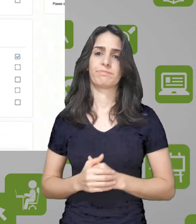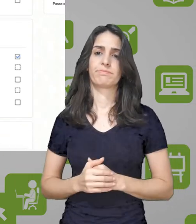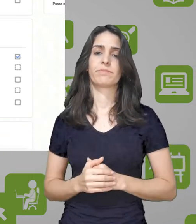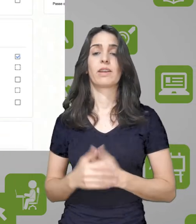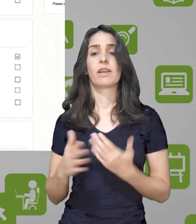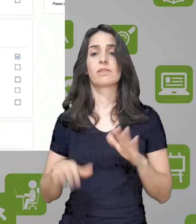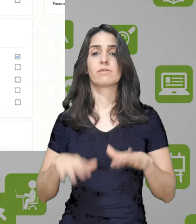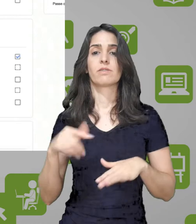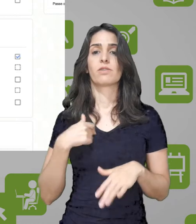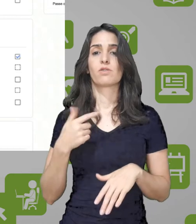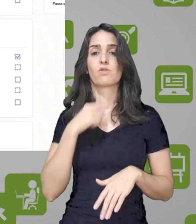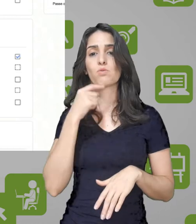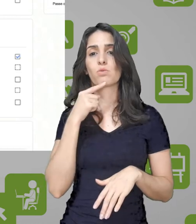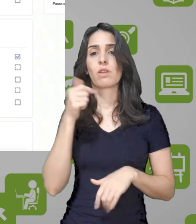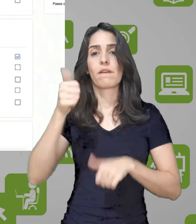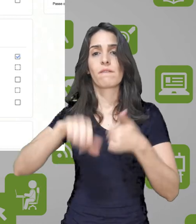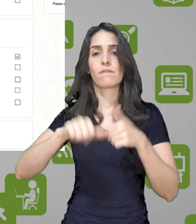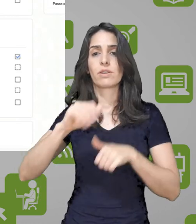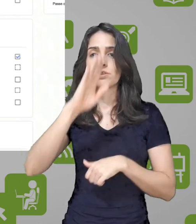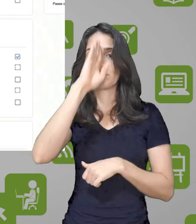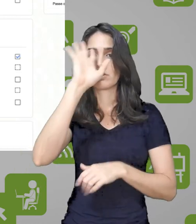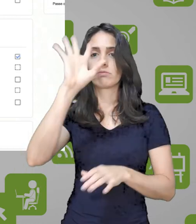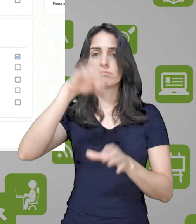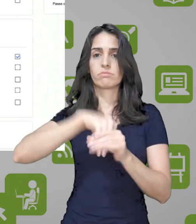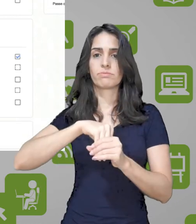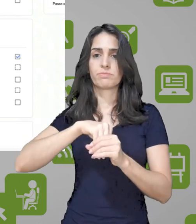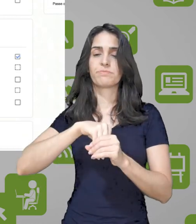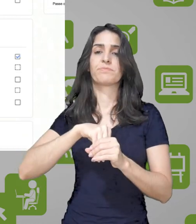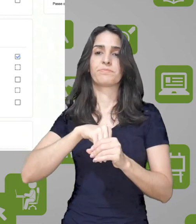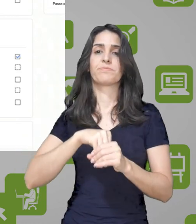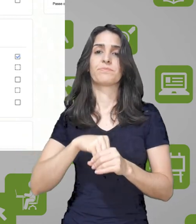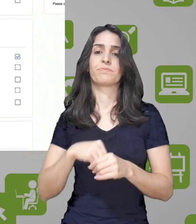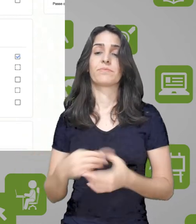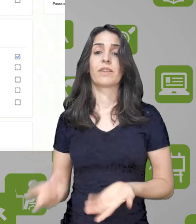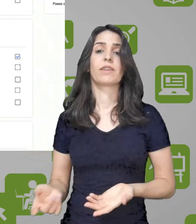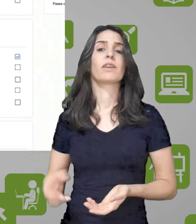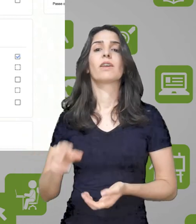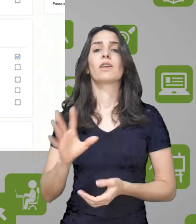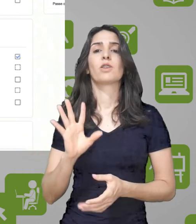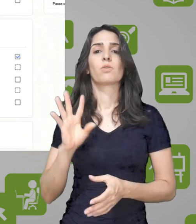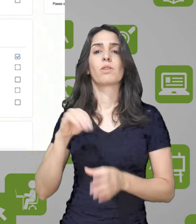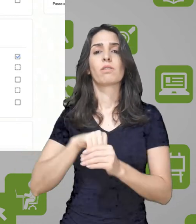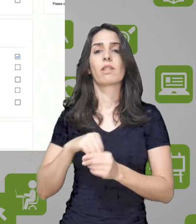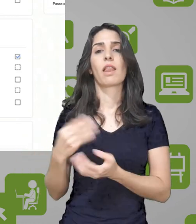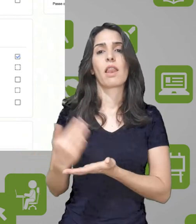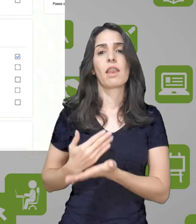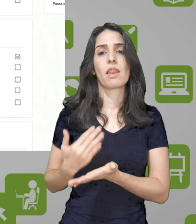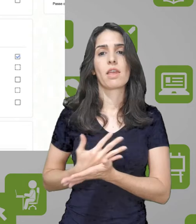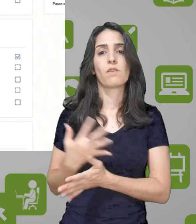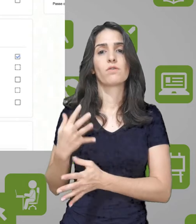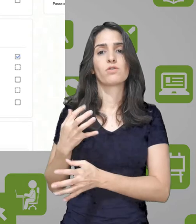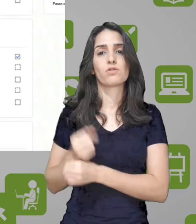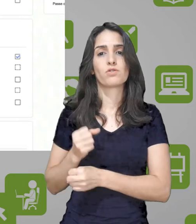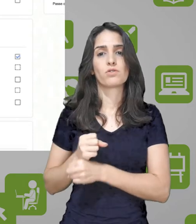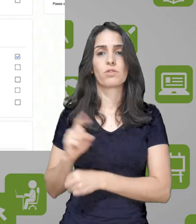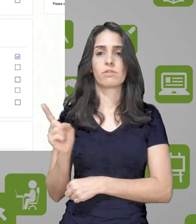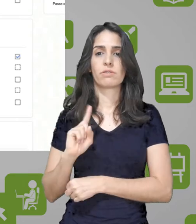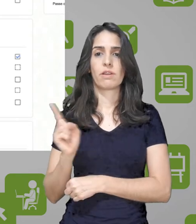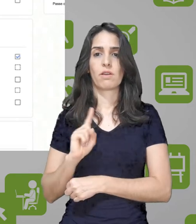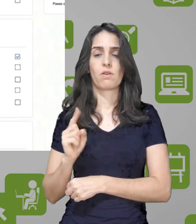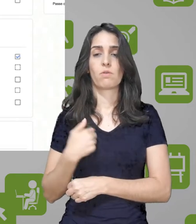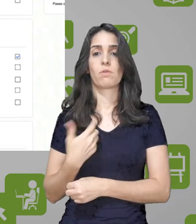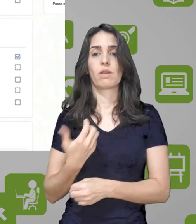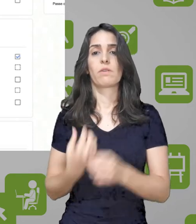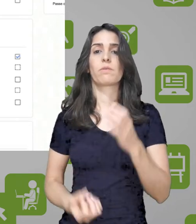uma ferramenta que não permite a avaliação diretamente e eu não quero criar direto no livro de notas eu